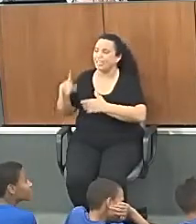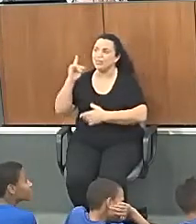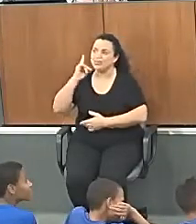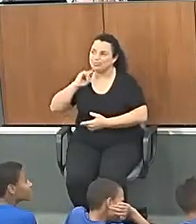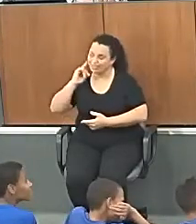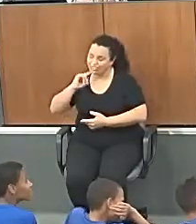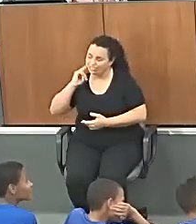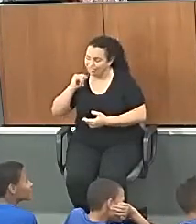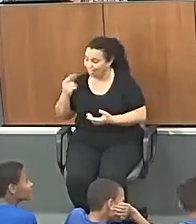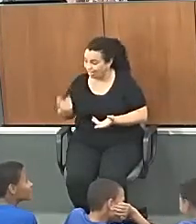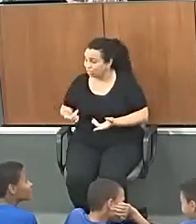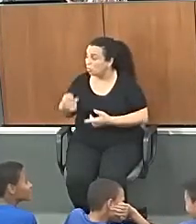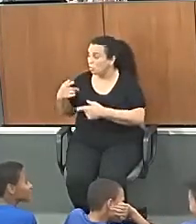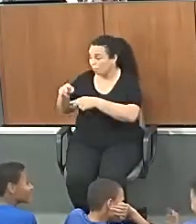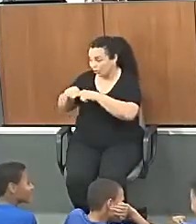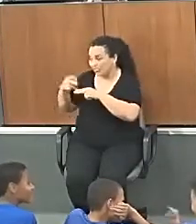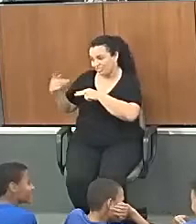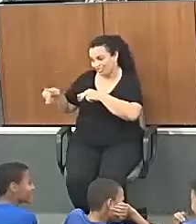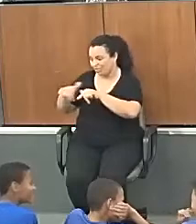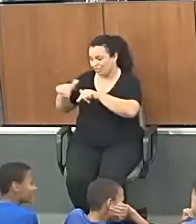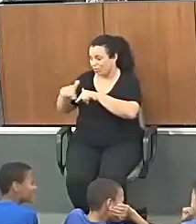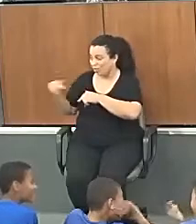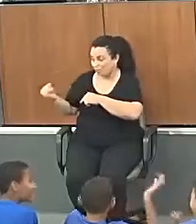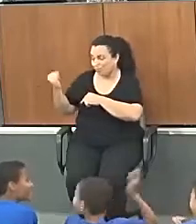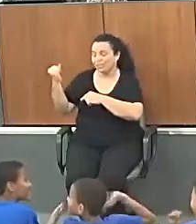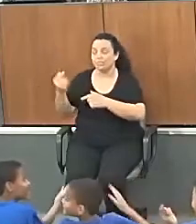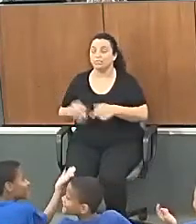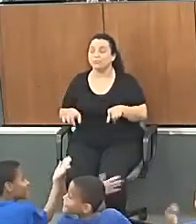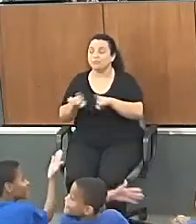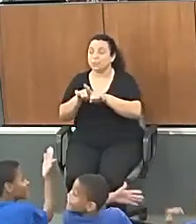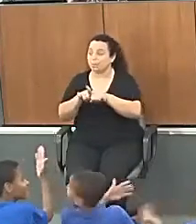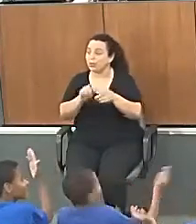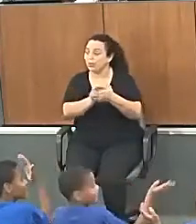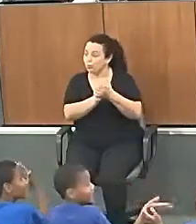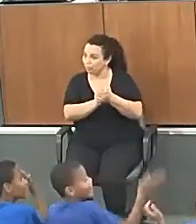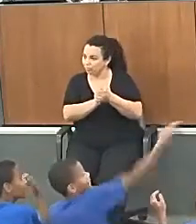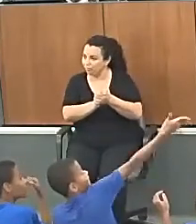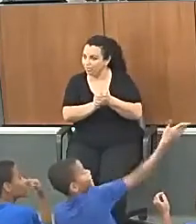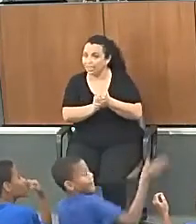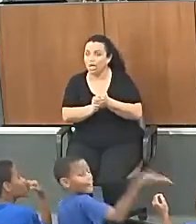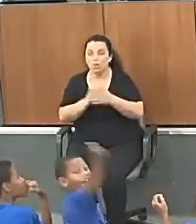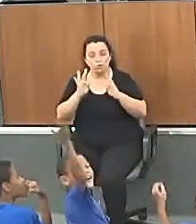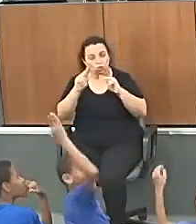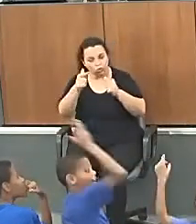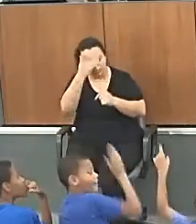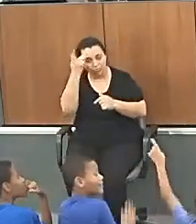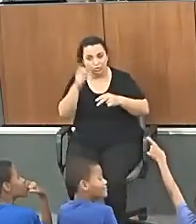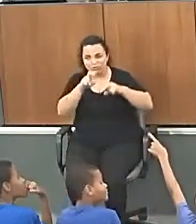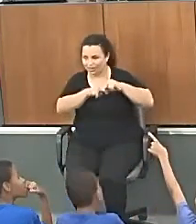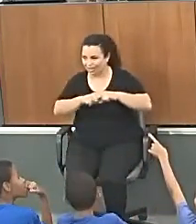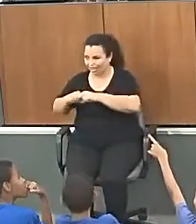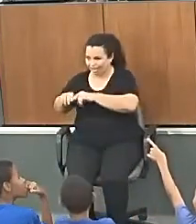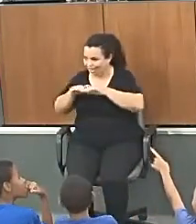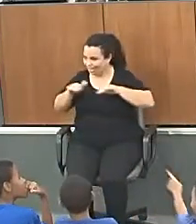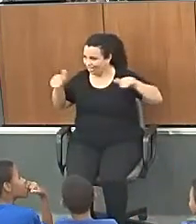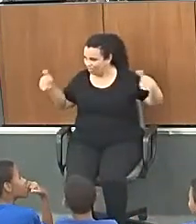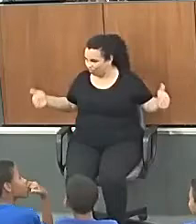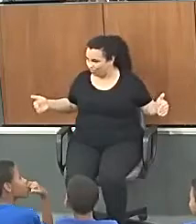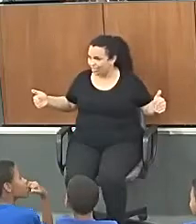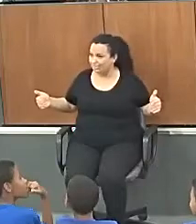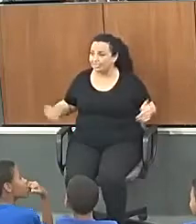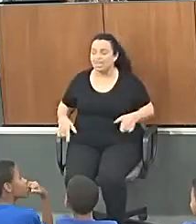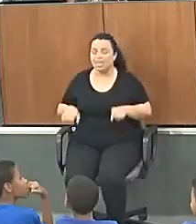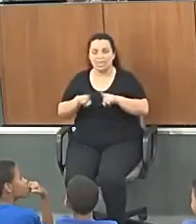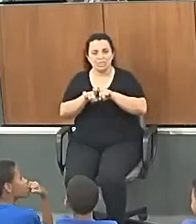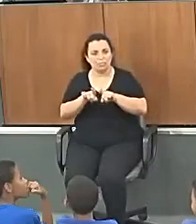gerais exatamente pelo seu trabalho e aqui eu quero cumprimentar amigos toda a mesa que presente né quero cumprimentar